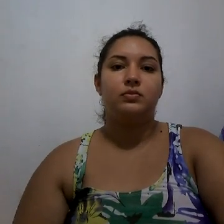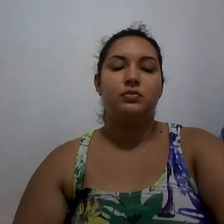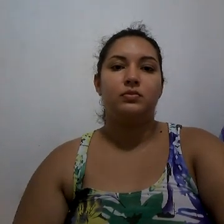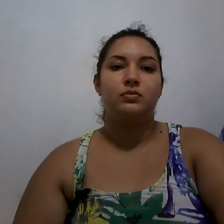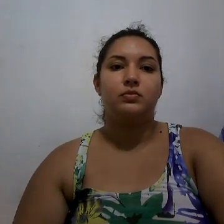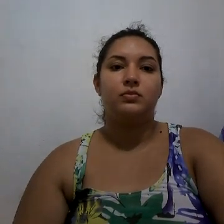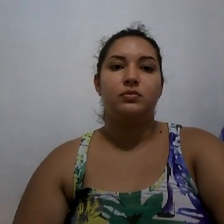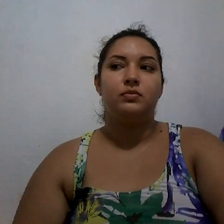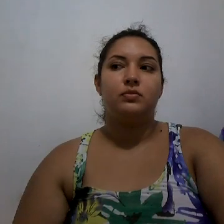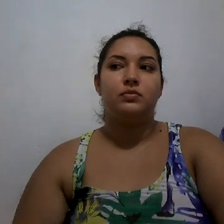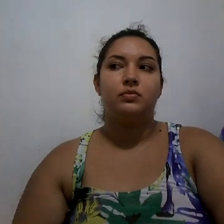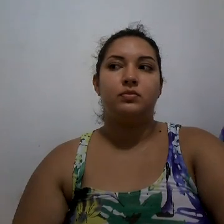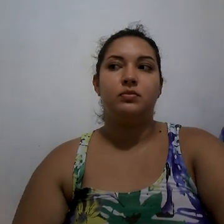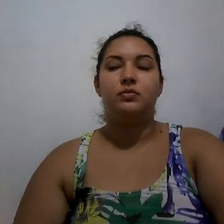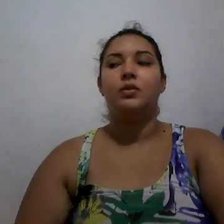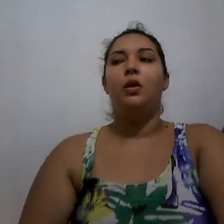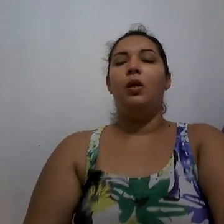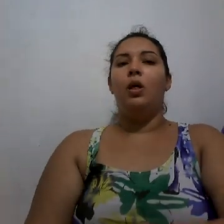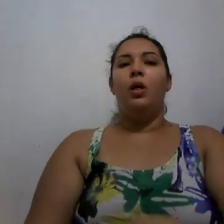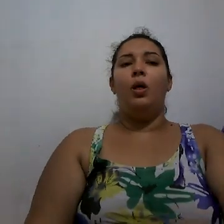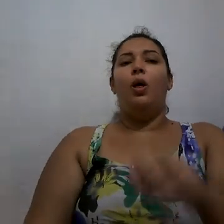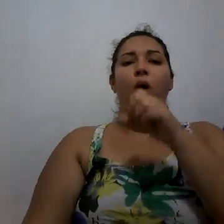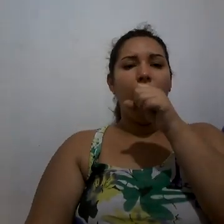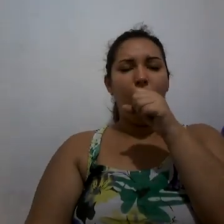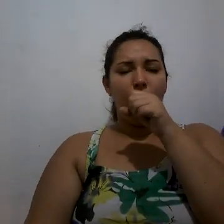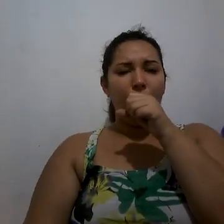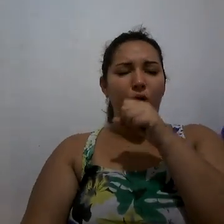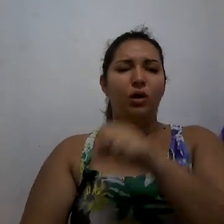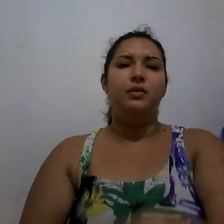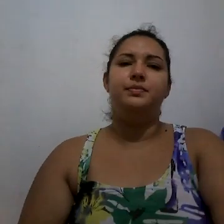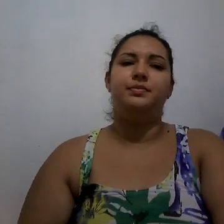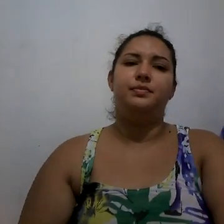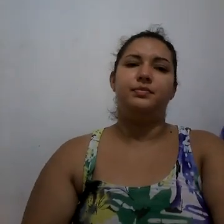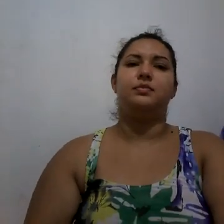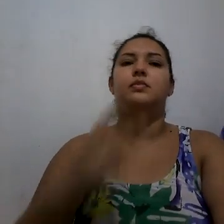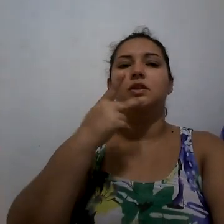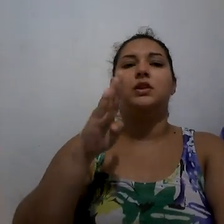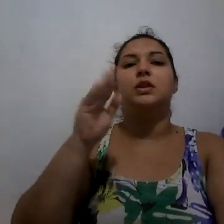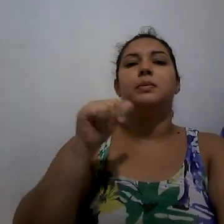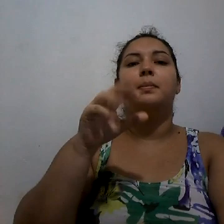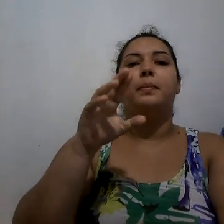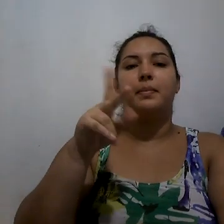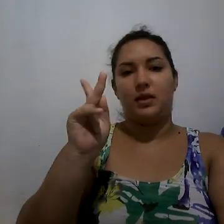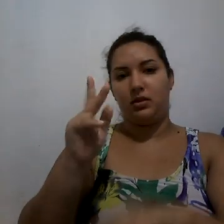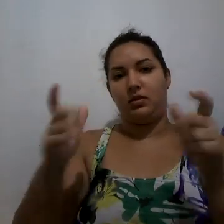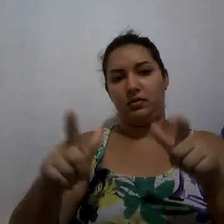Então, vamos dizer que aquele becker com a substância que a gente não sabia em cima, na bancada,